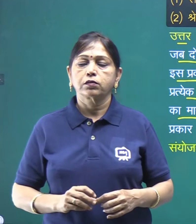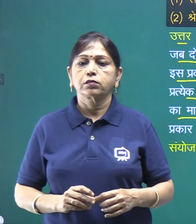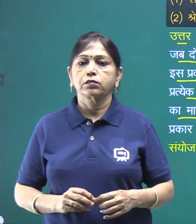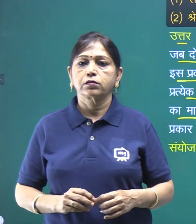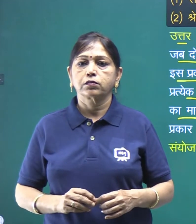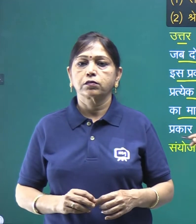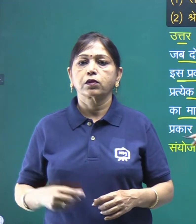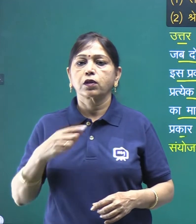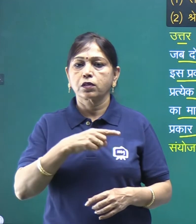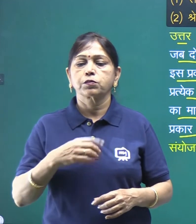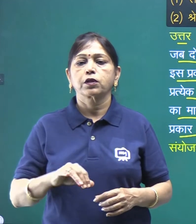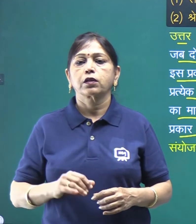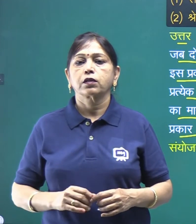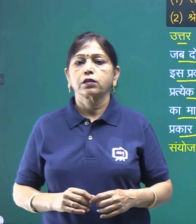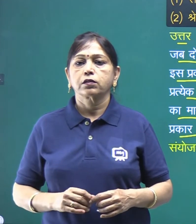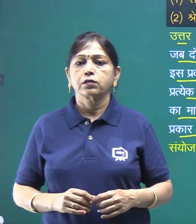इस प्रकार के